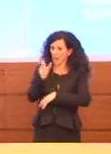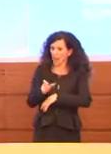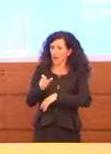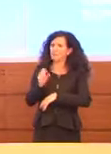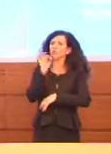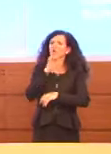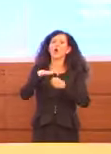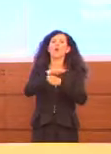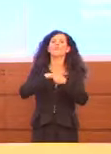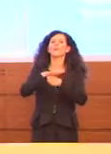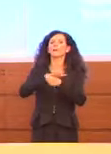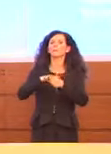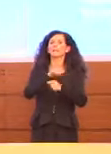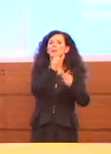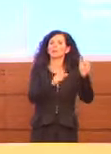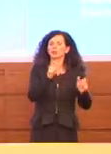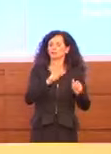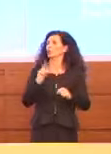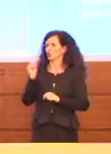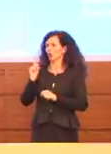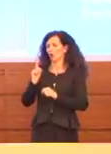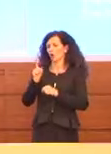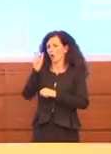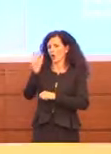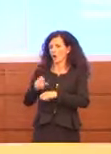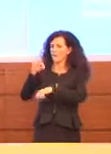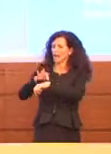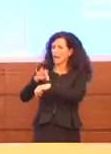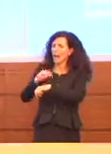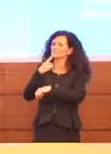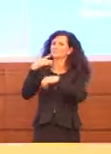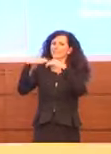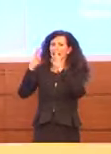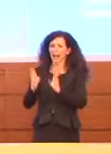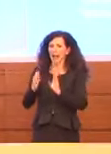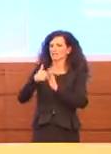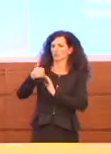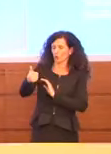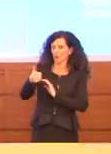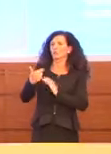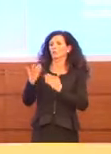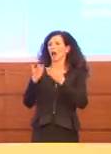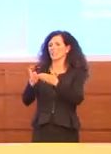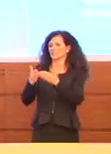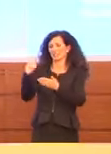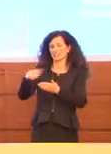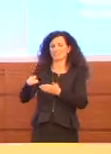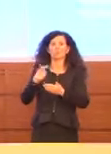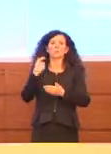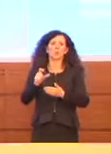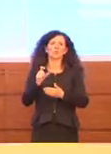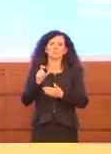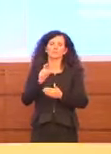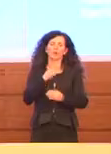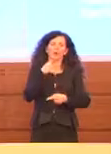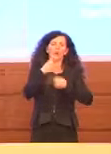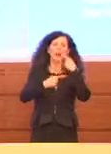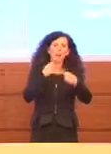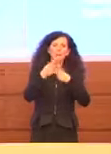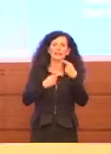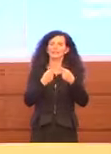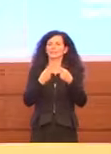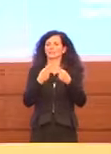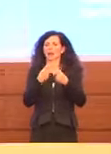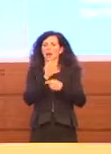ai malati dichiara mai ma la prima vanno a casa e quindi però ci si lamenta diverse sono